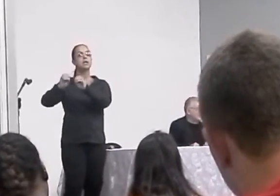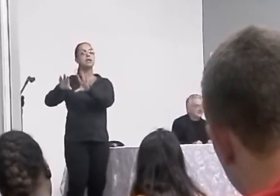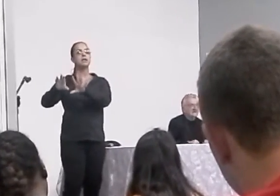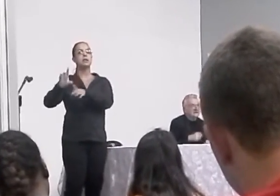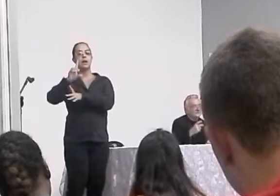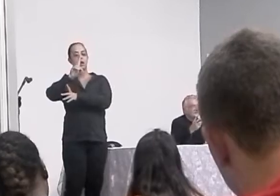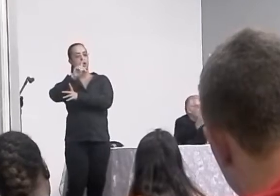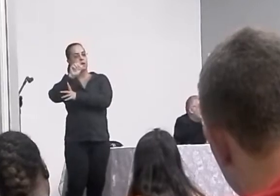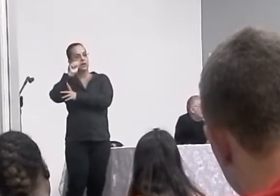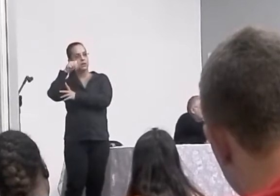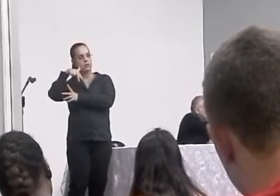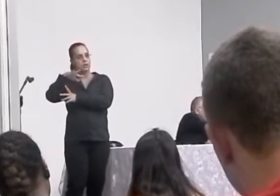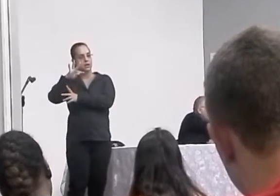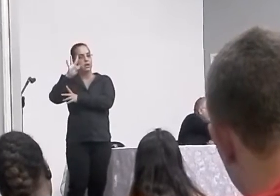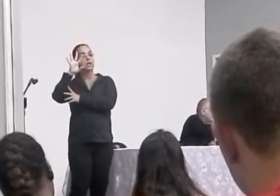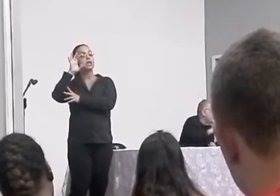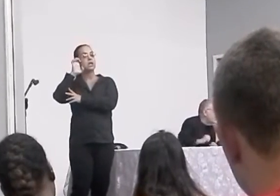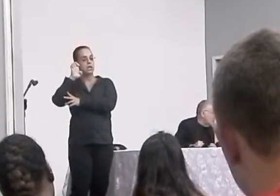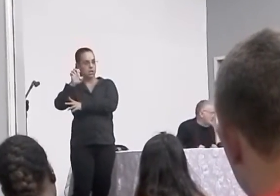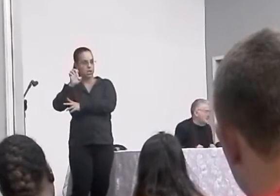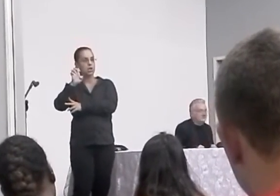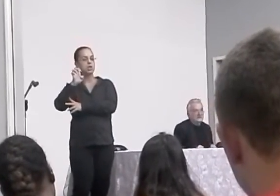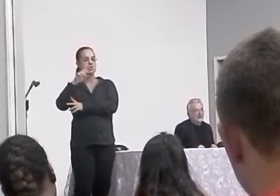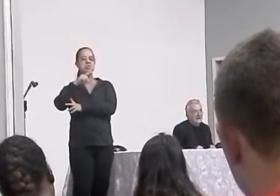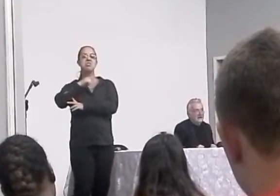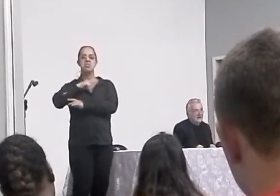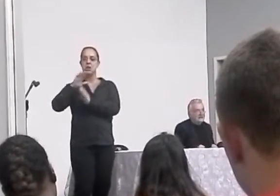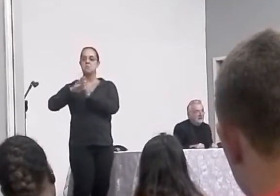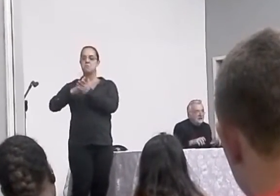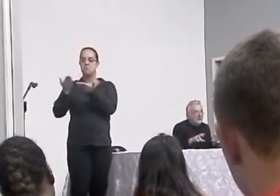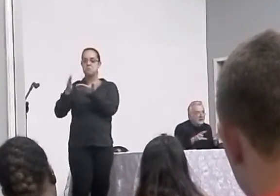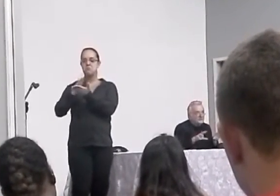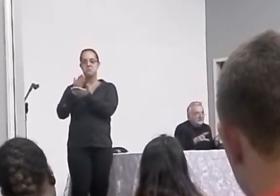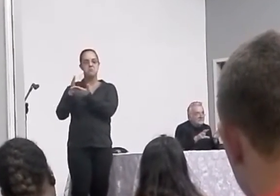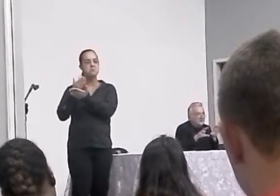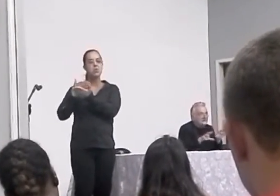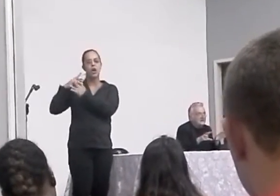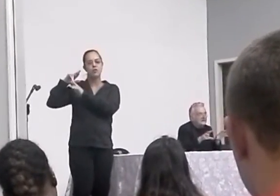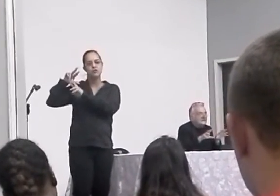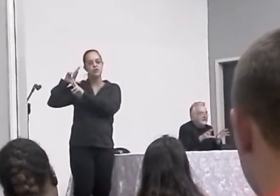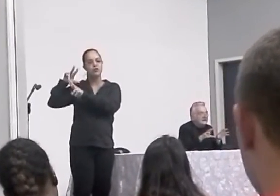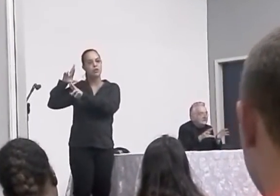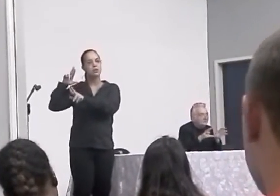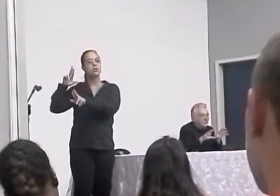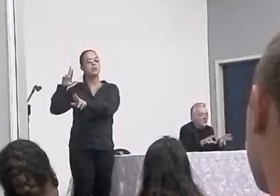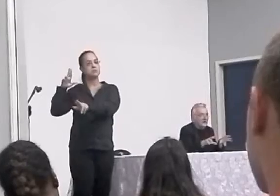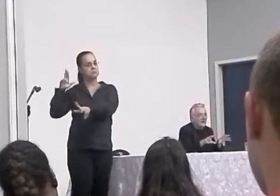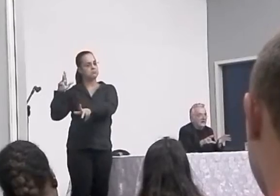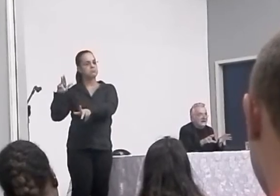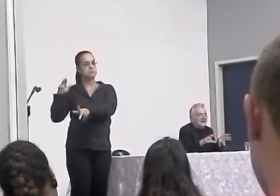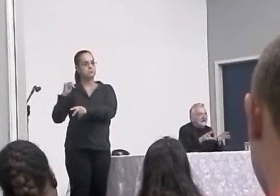central. Certos clássicos alemães, como eu lembro. Então, eu acho que é importante